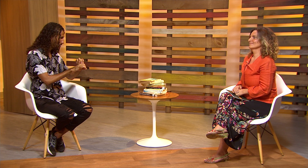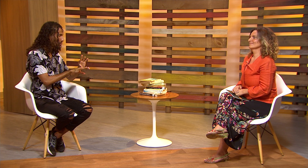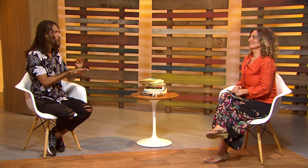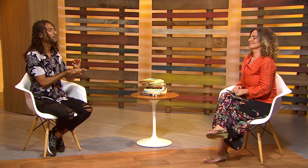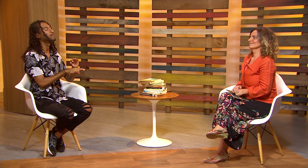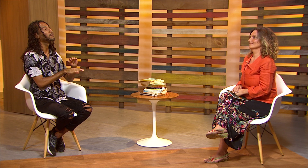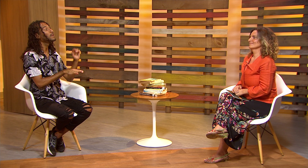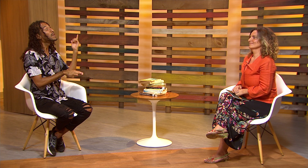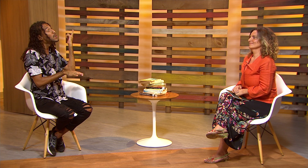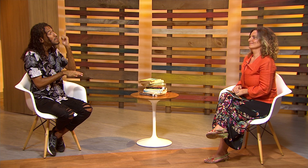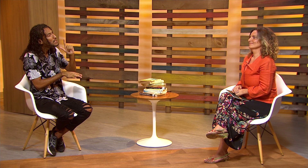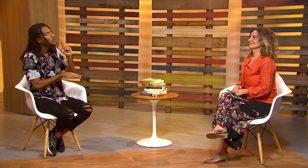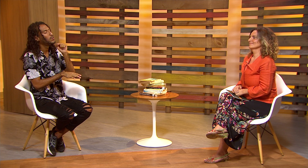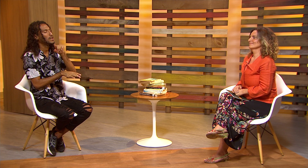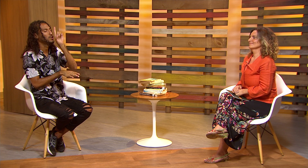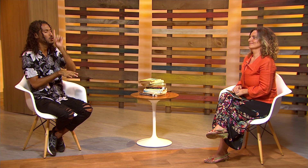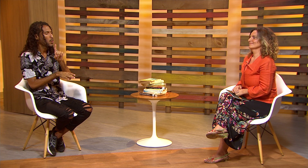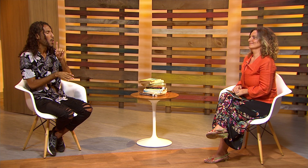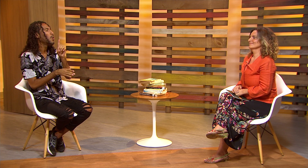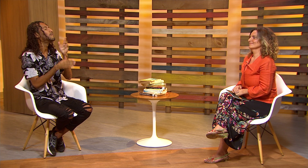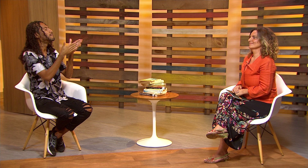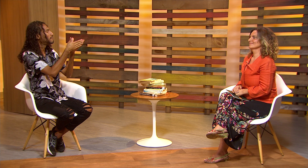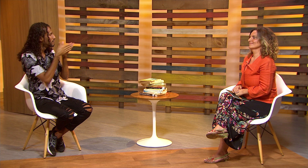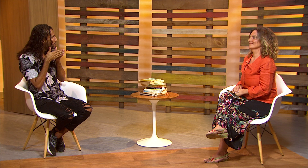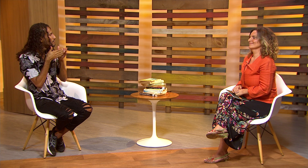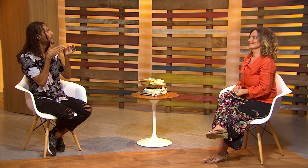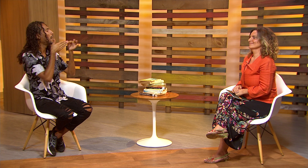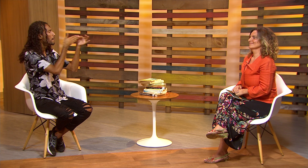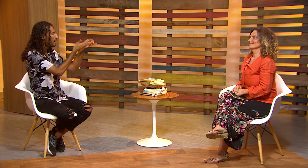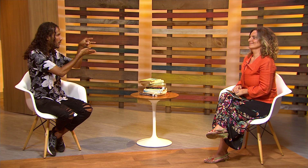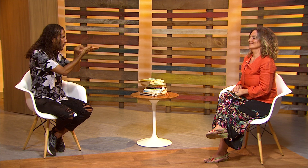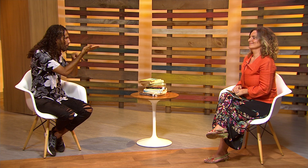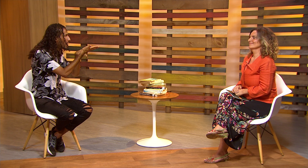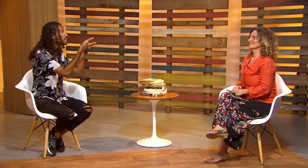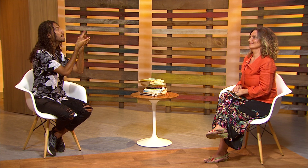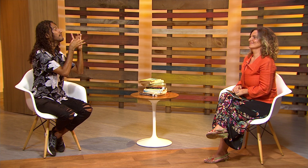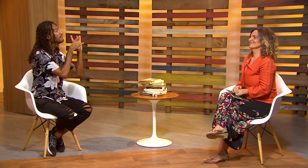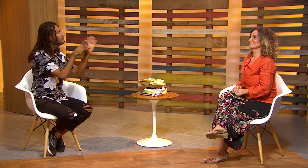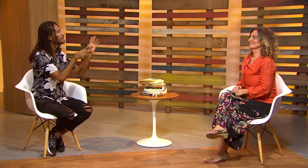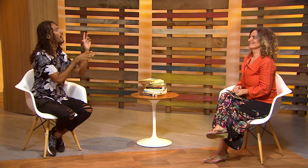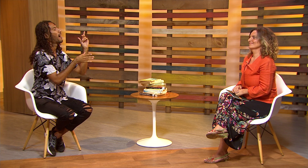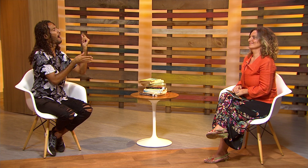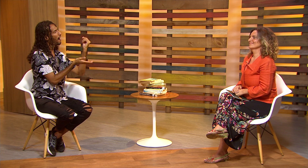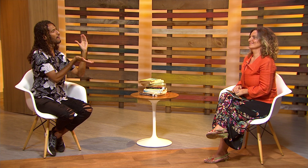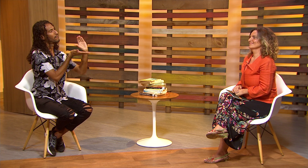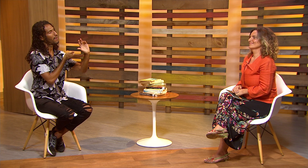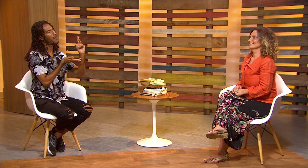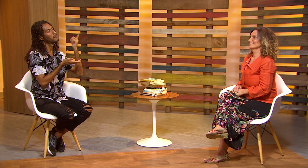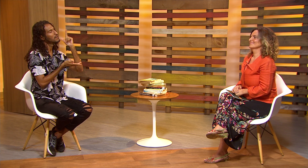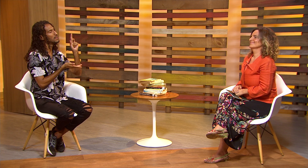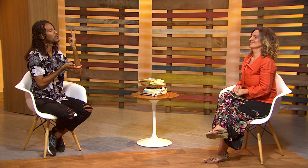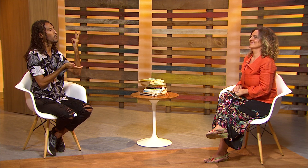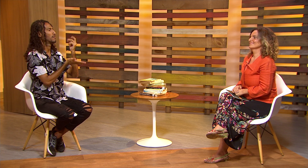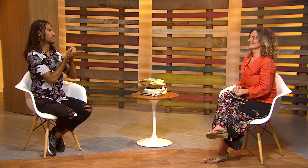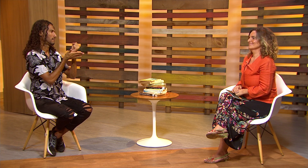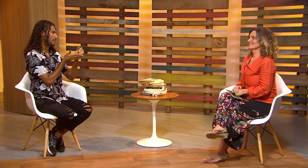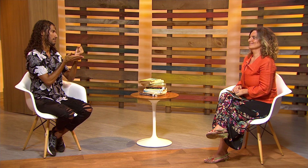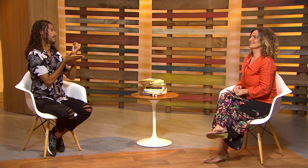próprias para que a Secretaria de Educação e sua direção oportunizasse uma contratação emergencial de intérprete. Para mim,